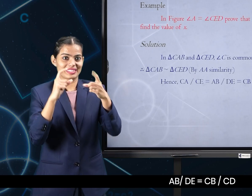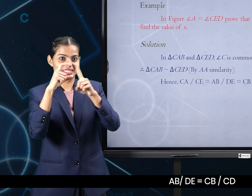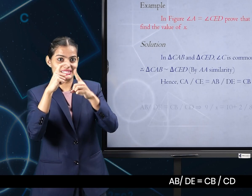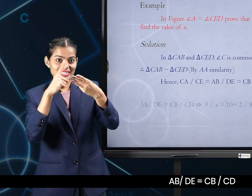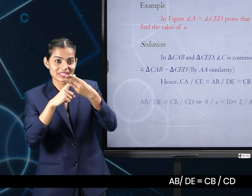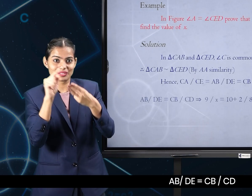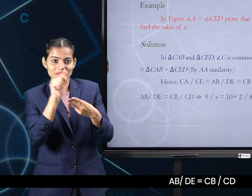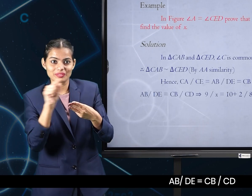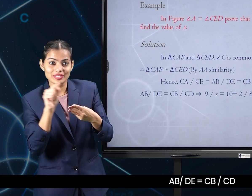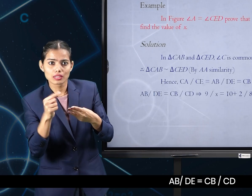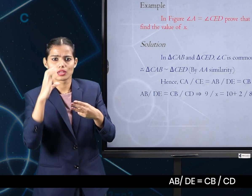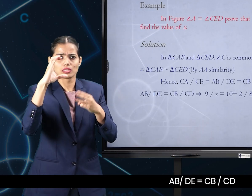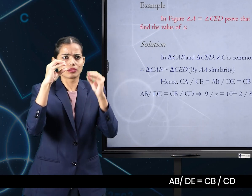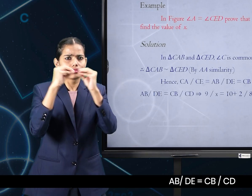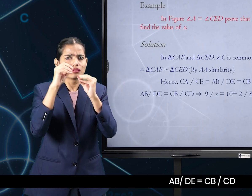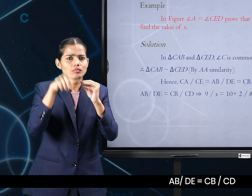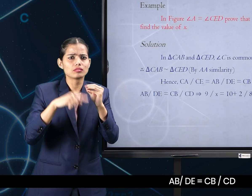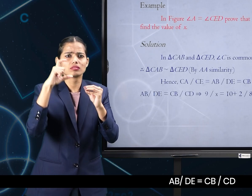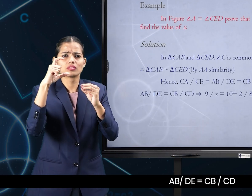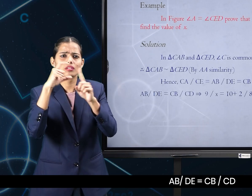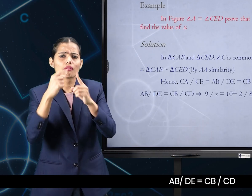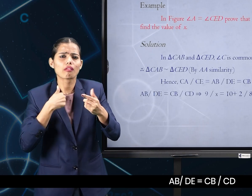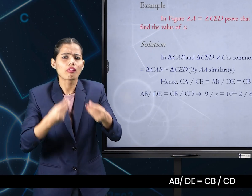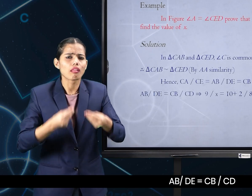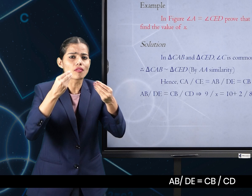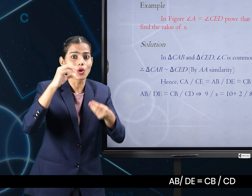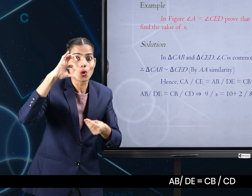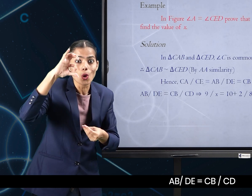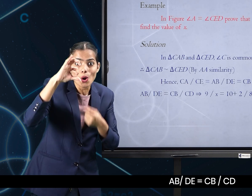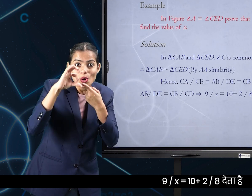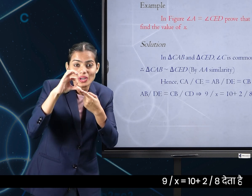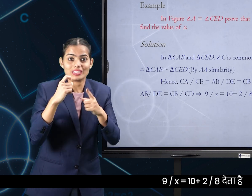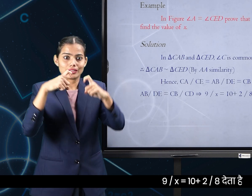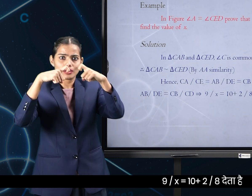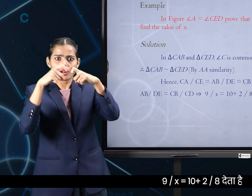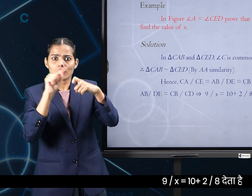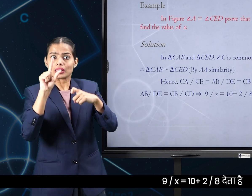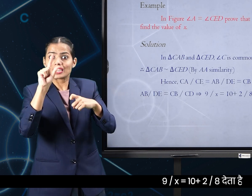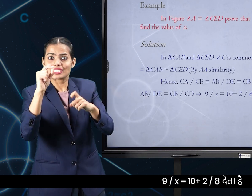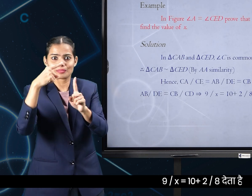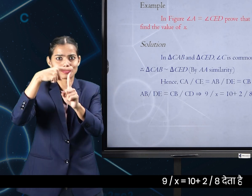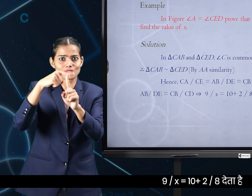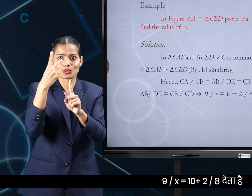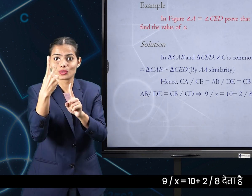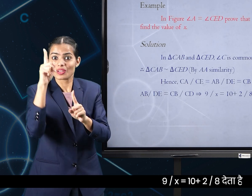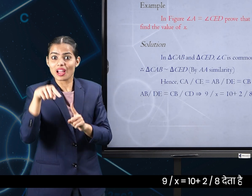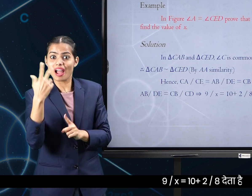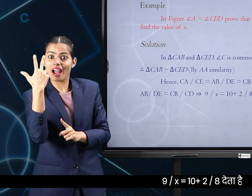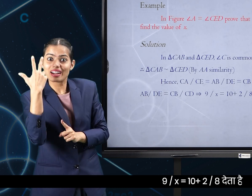AB by DE is equal CB by CD is equal 9 by x is equal 10 plus